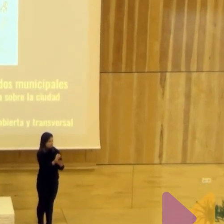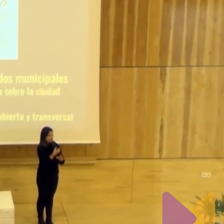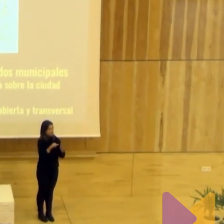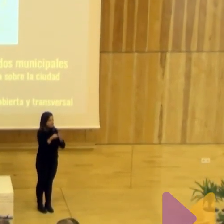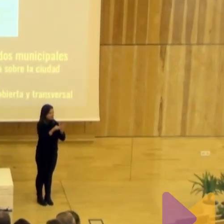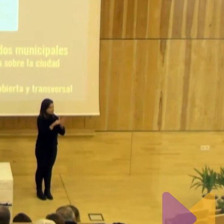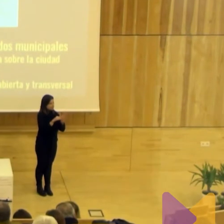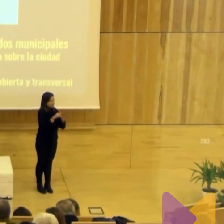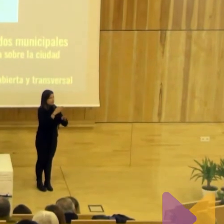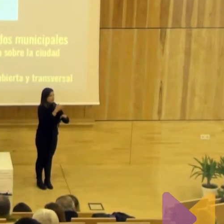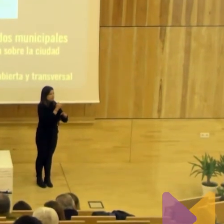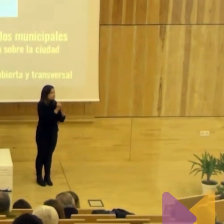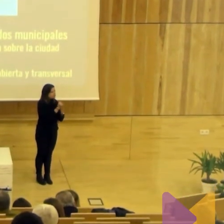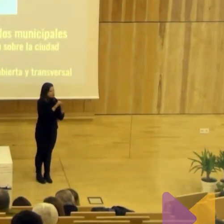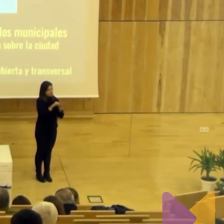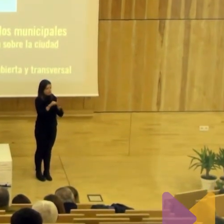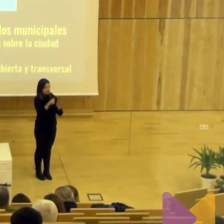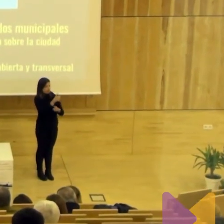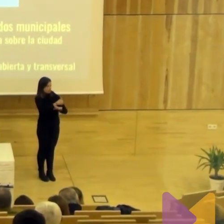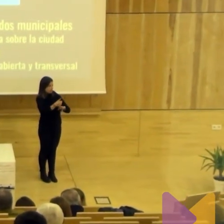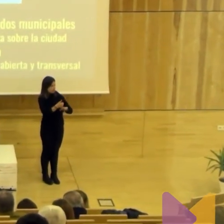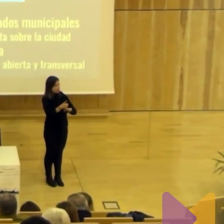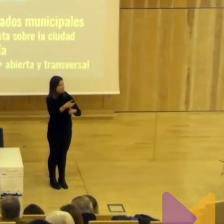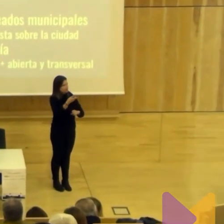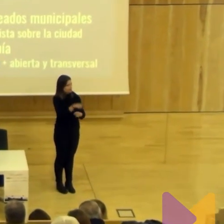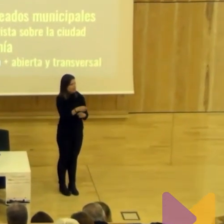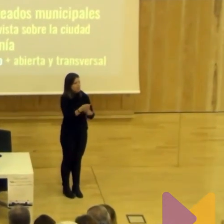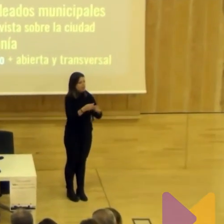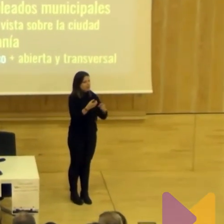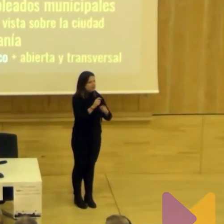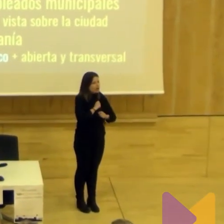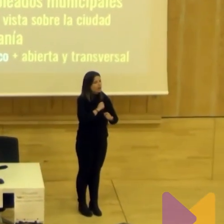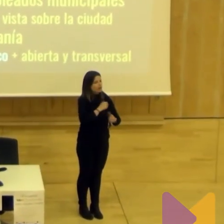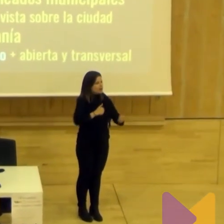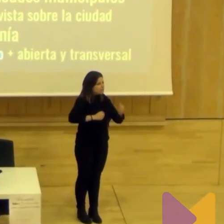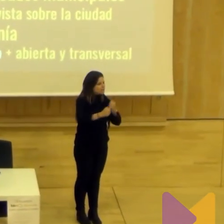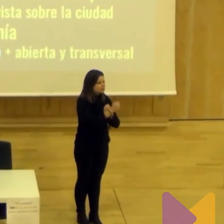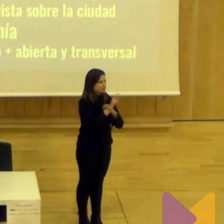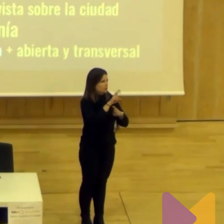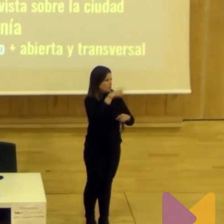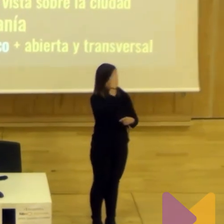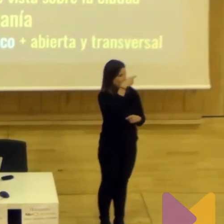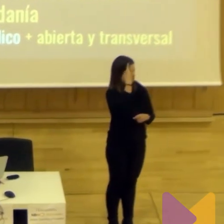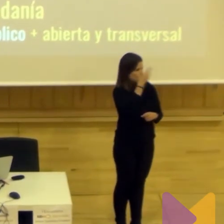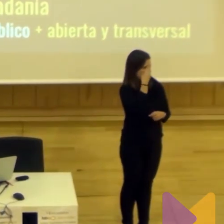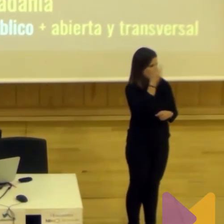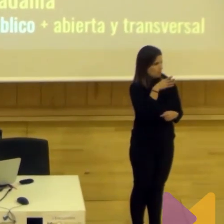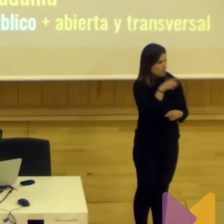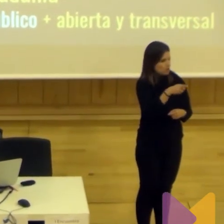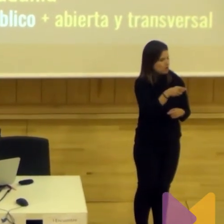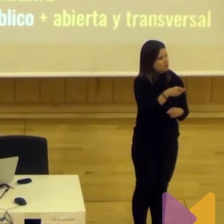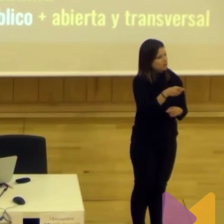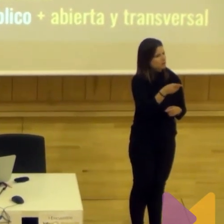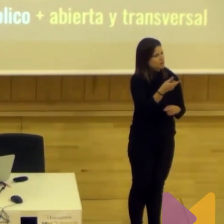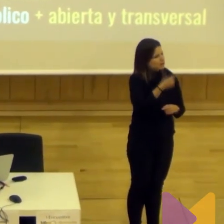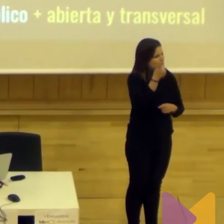acercar a las instituciones, la ciudadanía, pero sobre todo era construir empatía y una nueva cultura del hacer. Porque este es el gran meollo